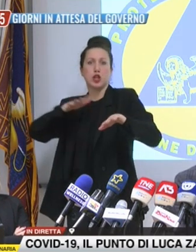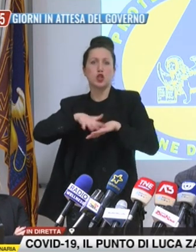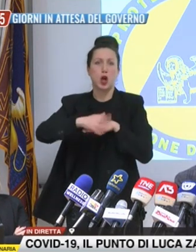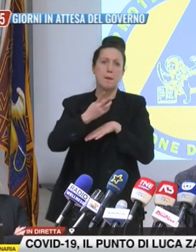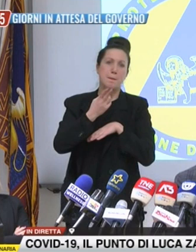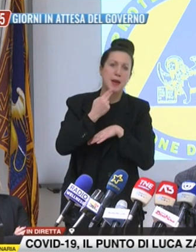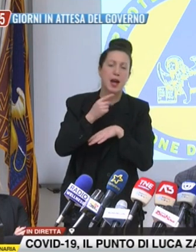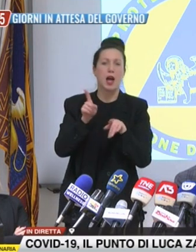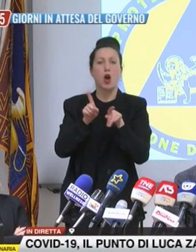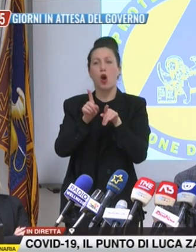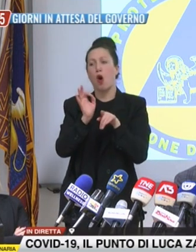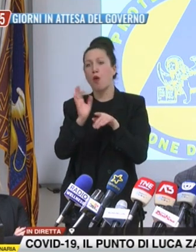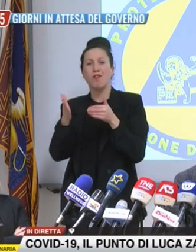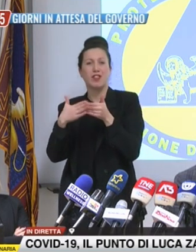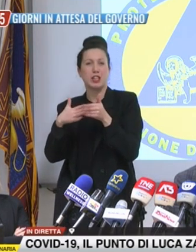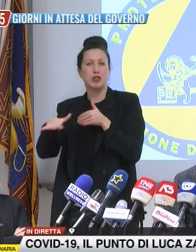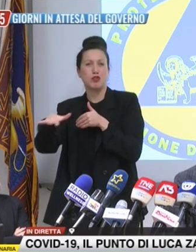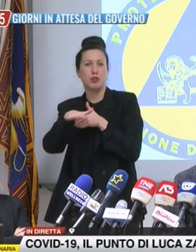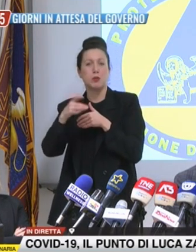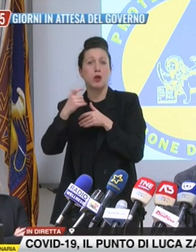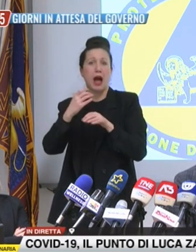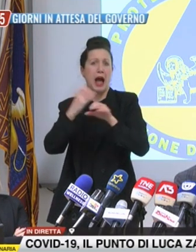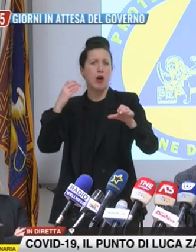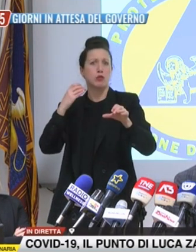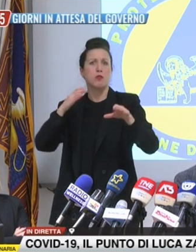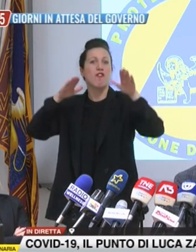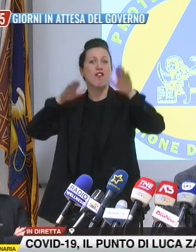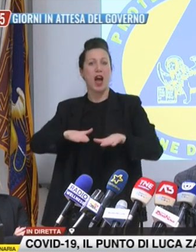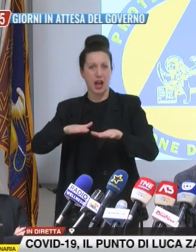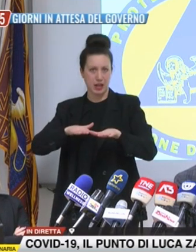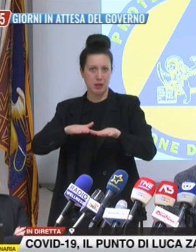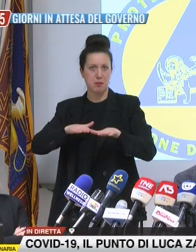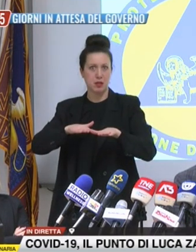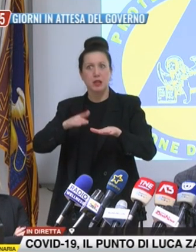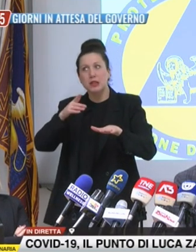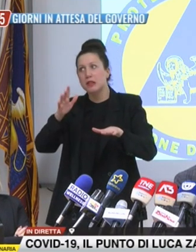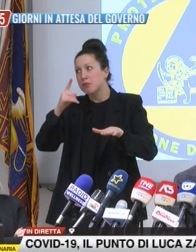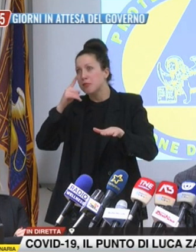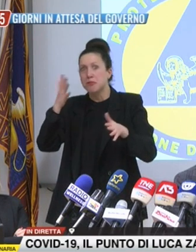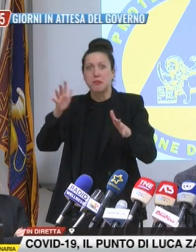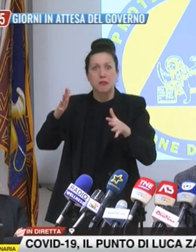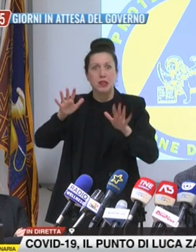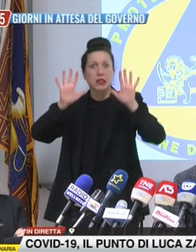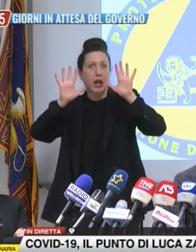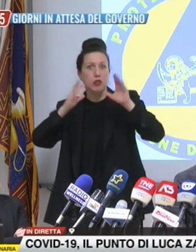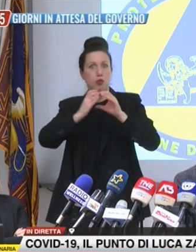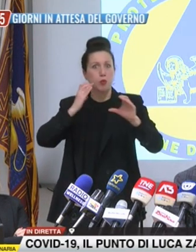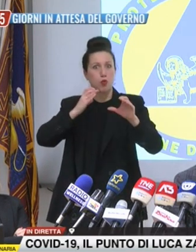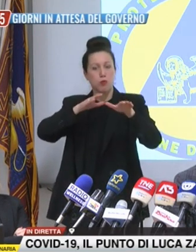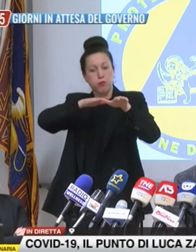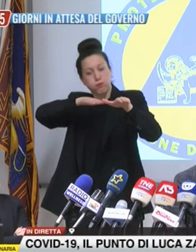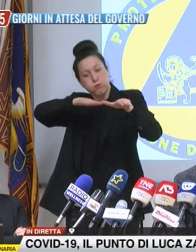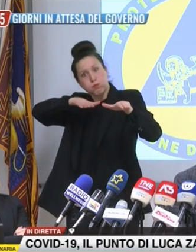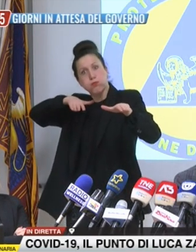sono autobus che stanno fermi in coda, ma parlano di tipo 10 autobus, quindi coda, spesso